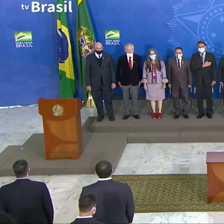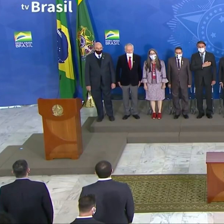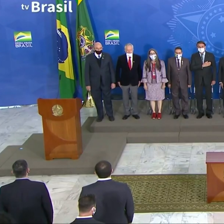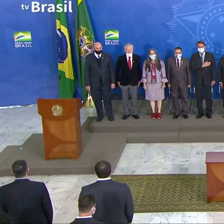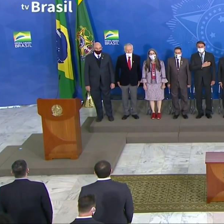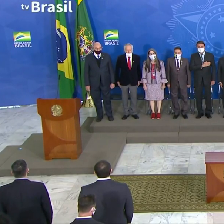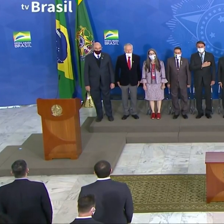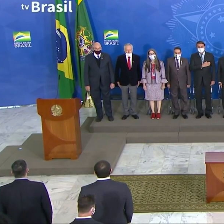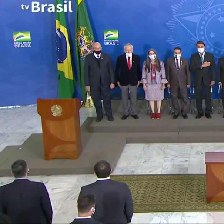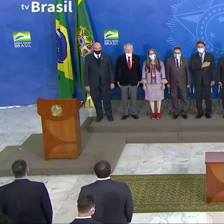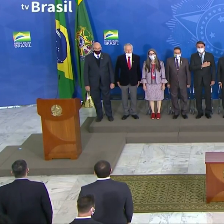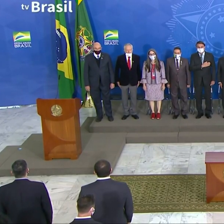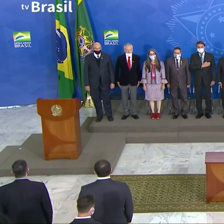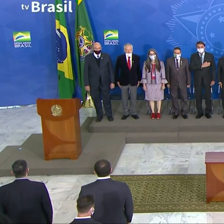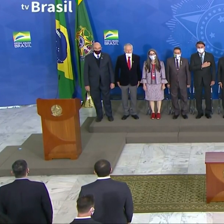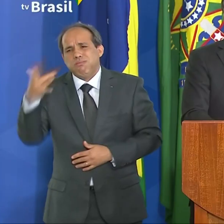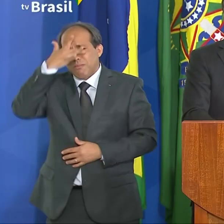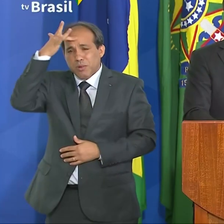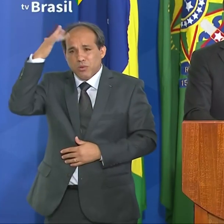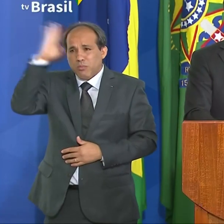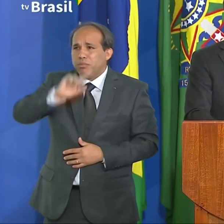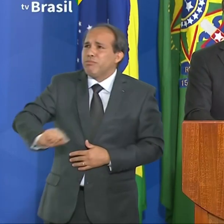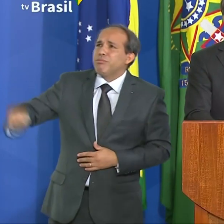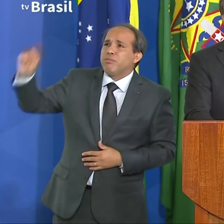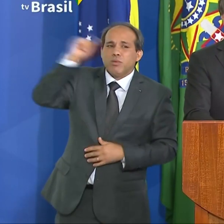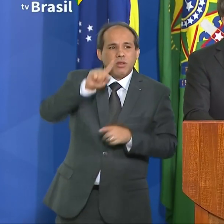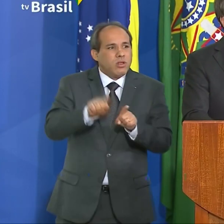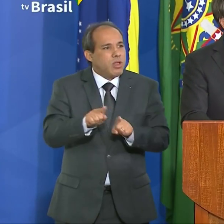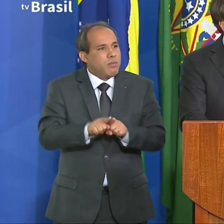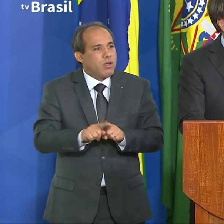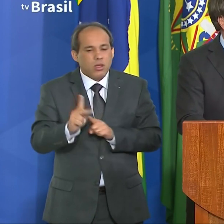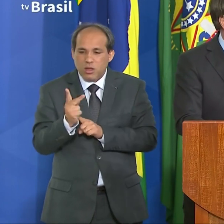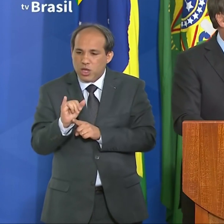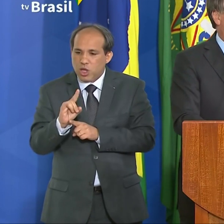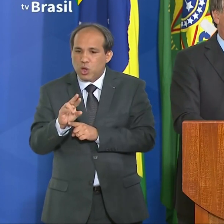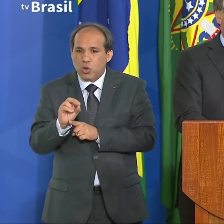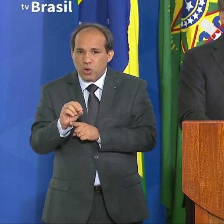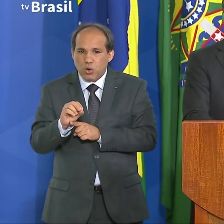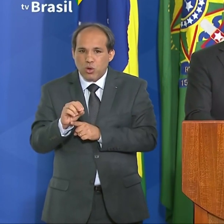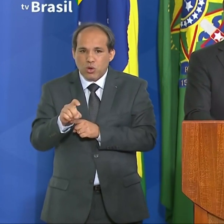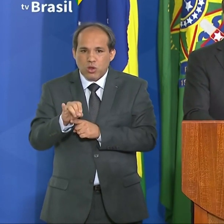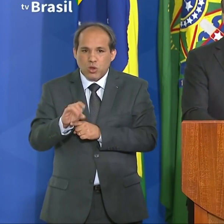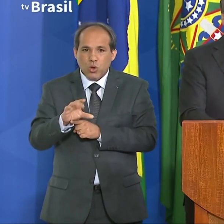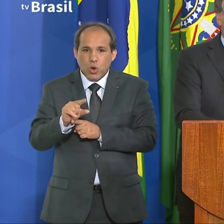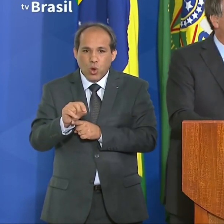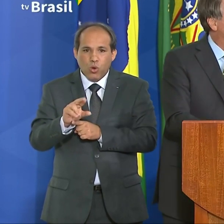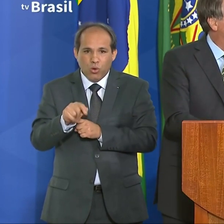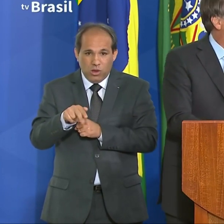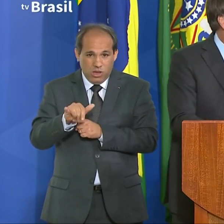inclusive pela organização mundial da saúde isso em troca não tivesse sido